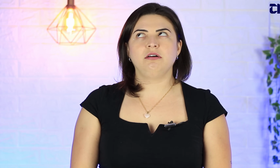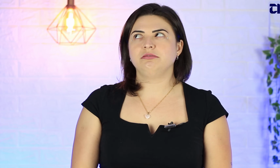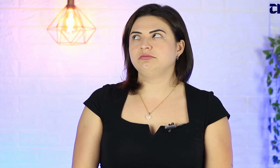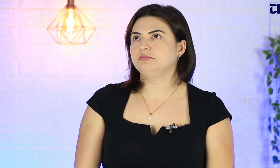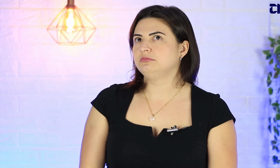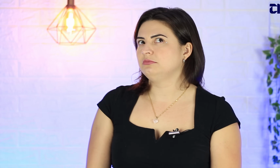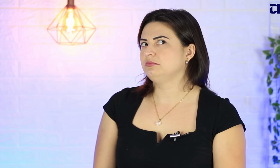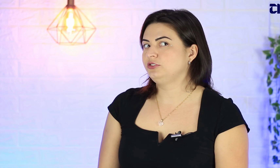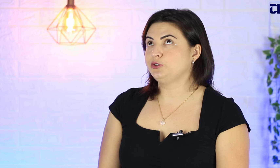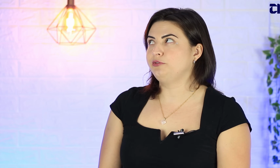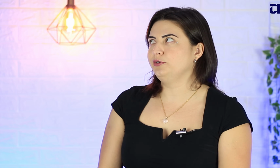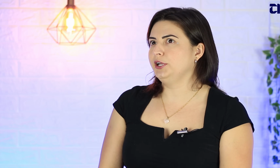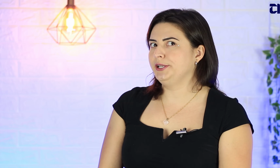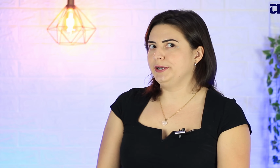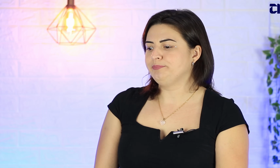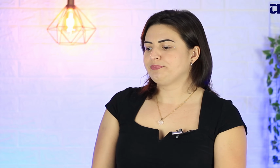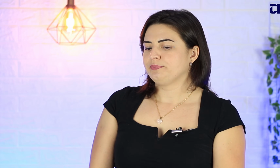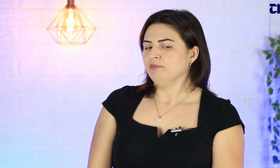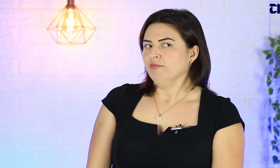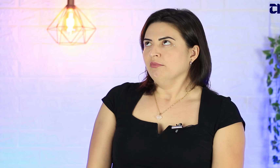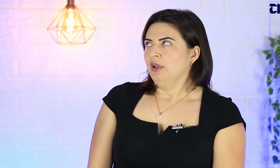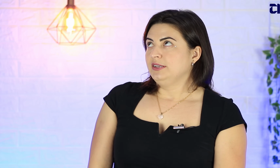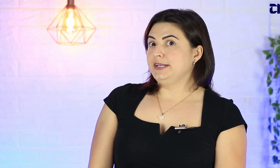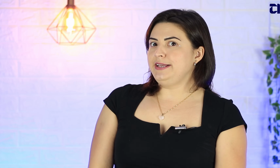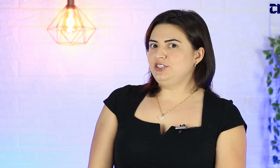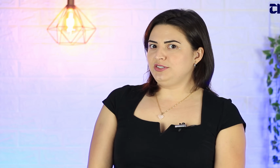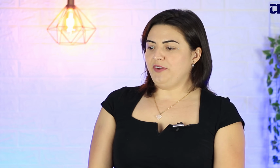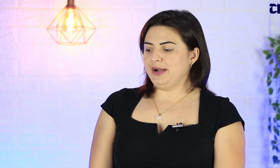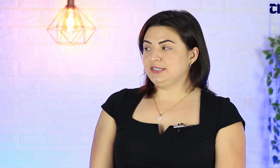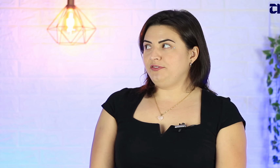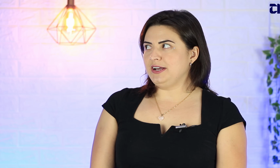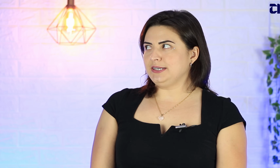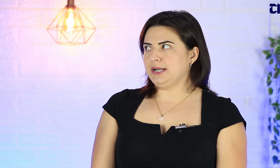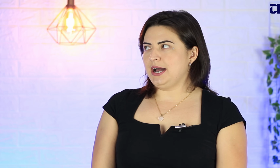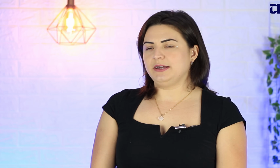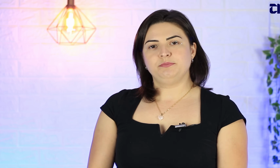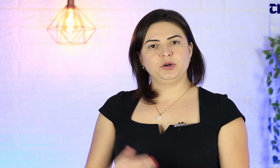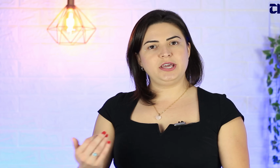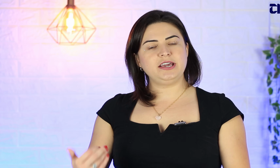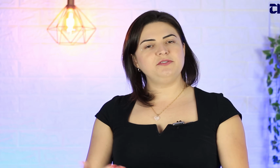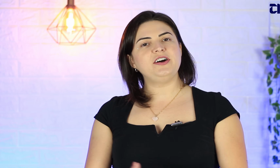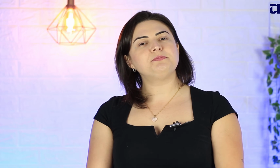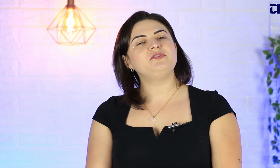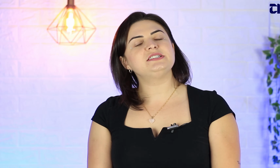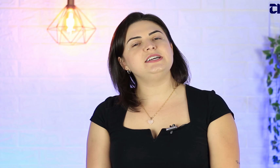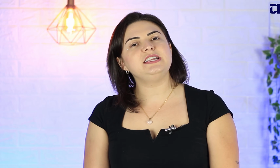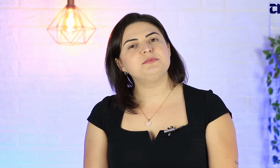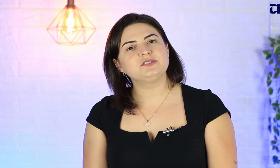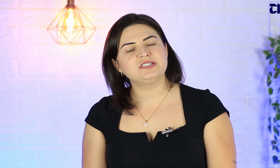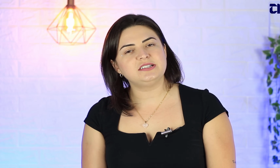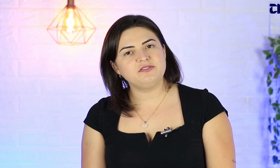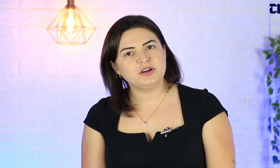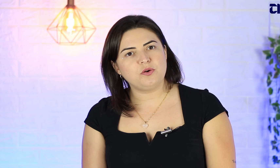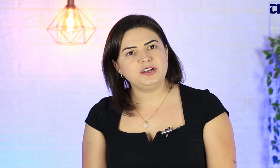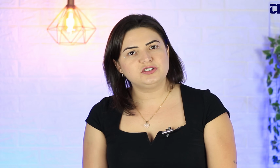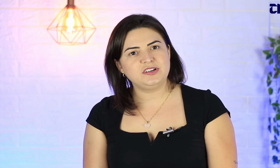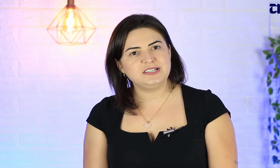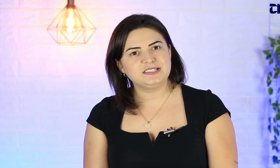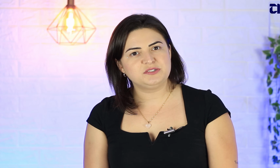Ah, chegou fulana. Você nem disfarça e faz a cara. Por que que pra fazer em Libras você tem vergonha de fazer as